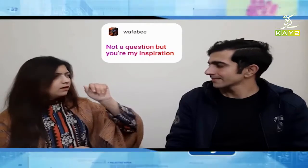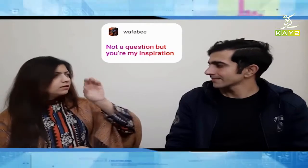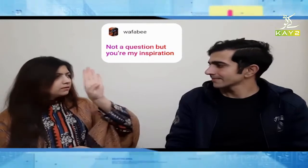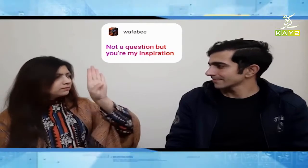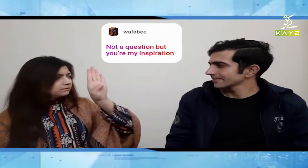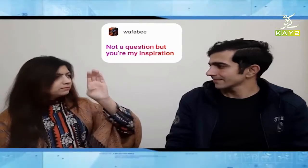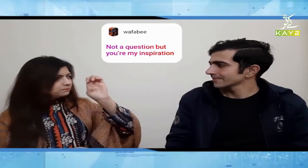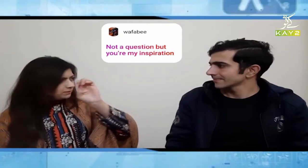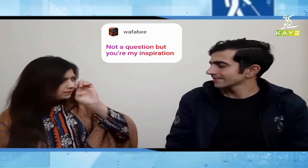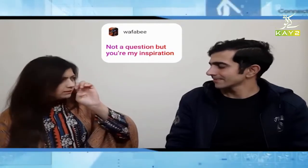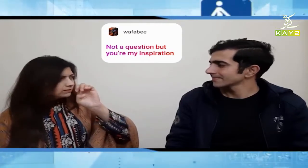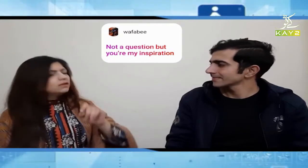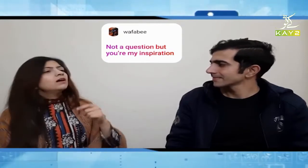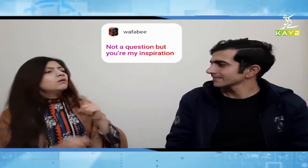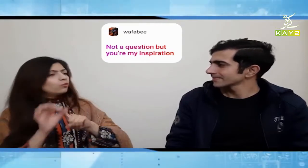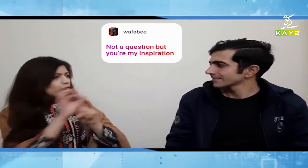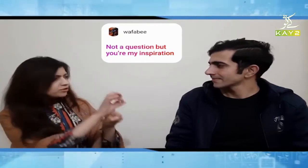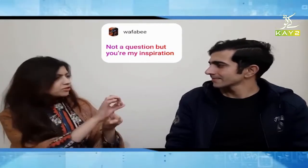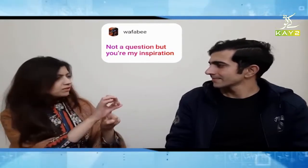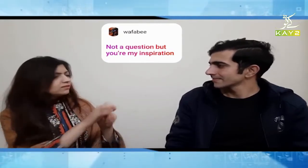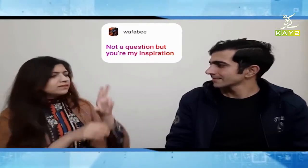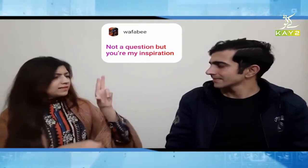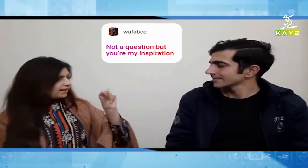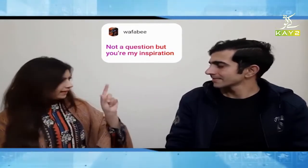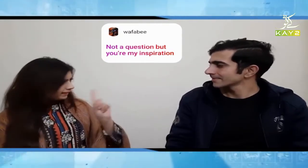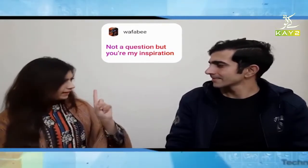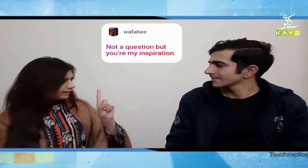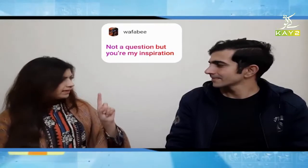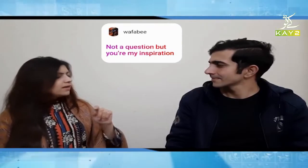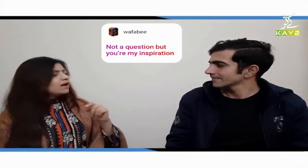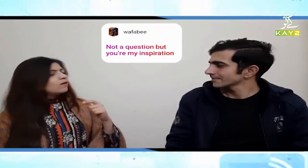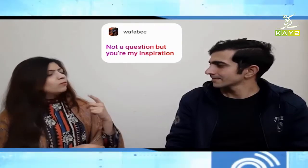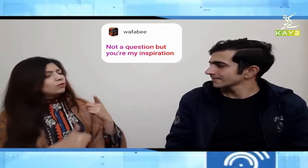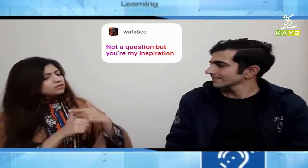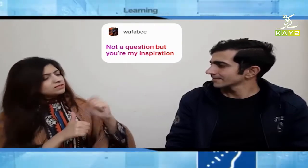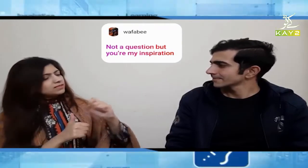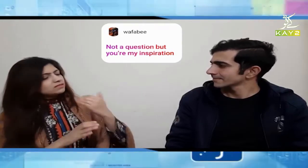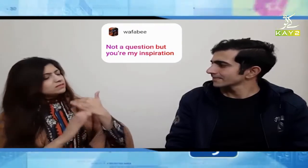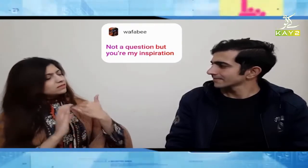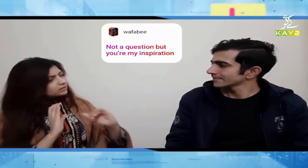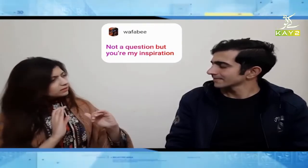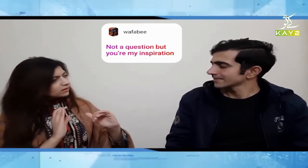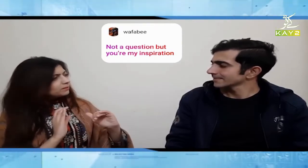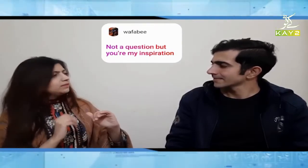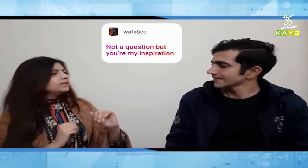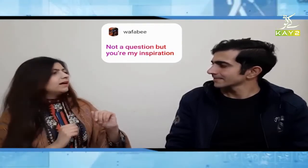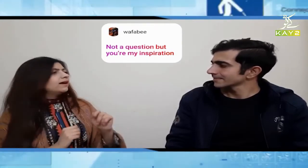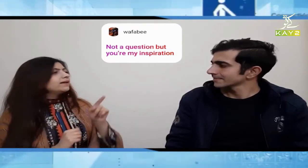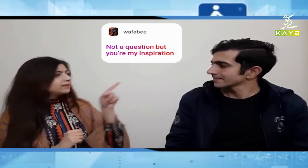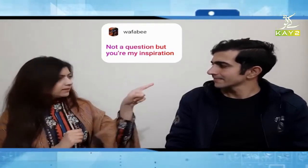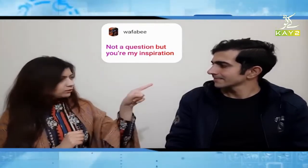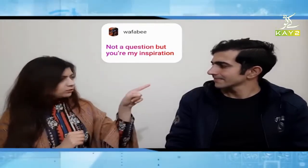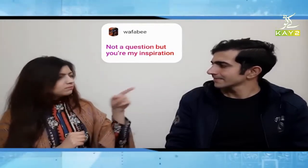वफा बी। वो क्वेश्चन नहीं कर रही, वो जस्ट कमेंट किया